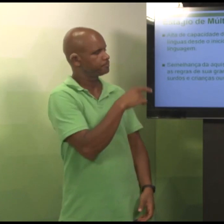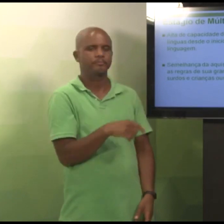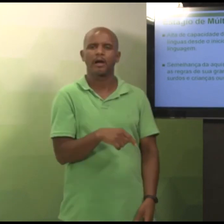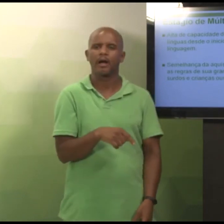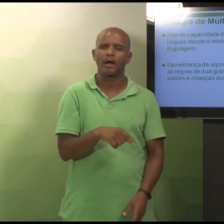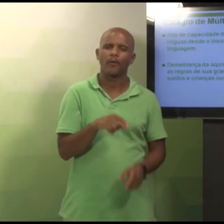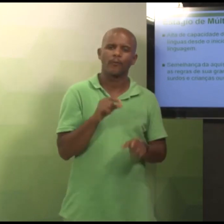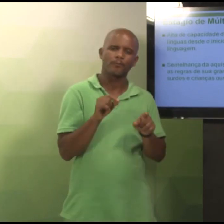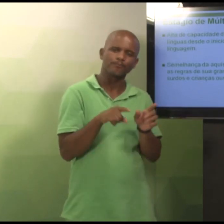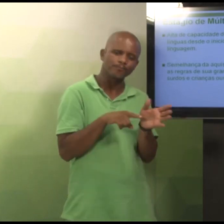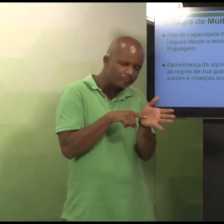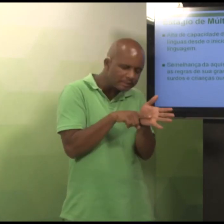Então,